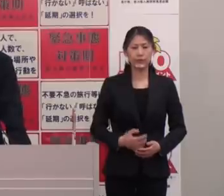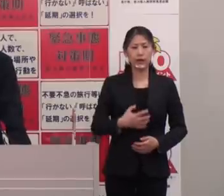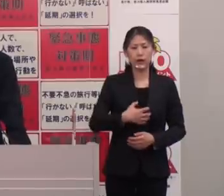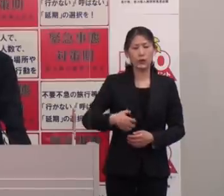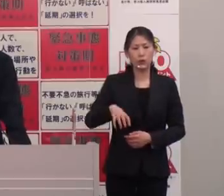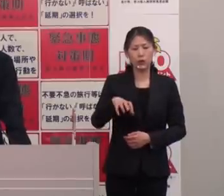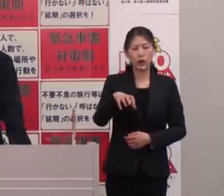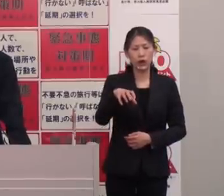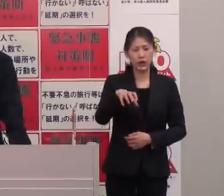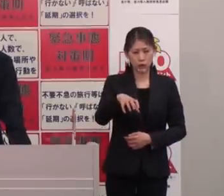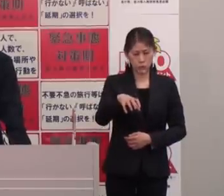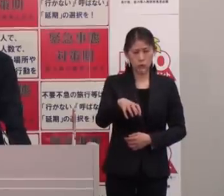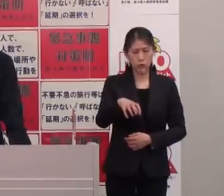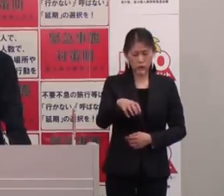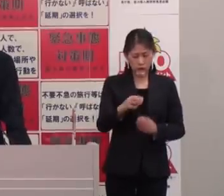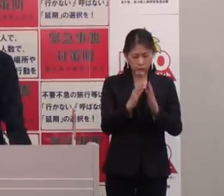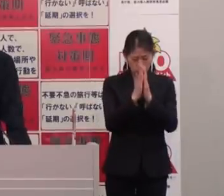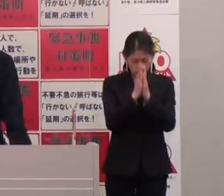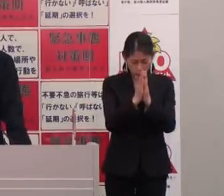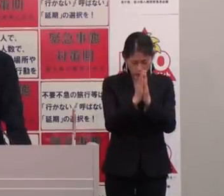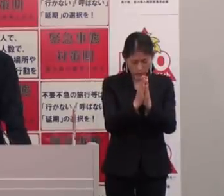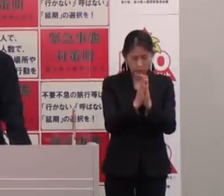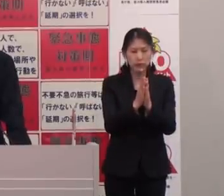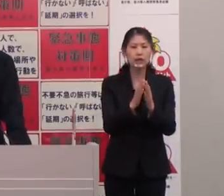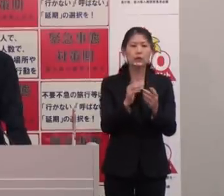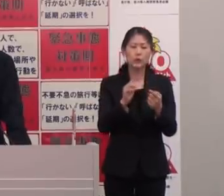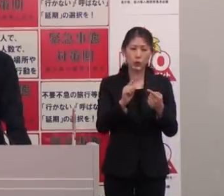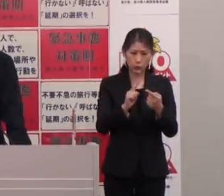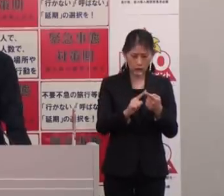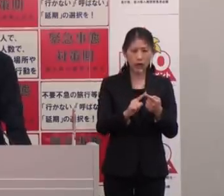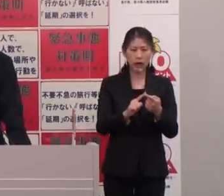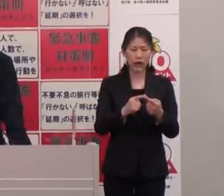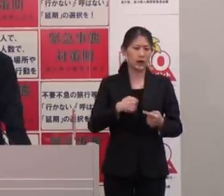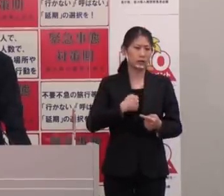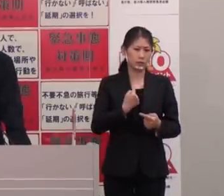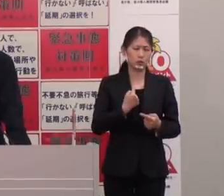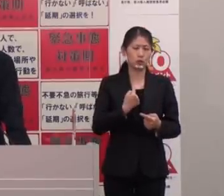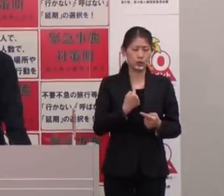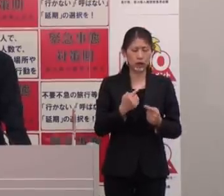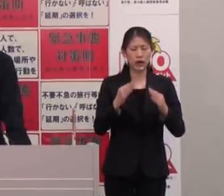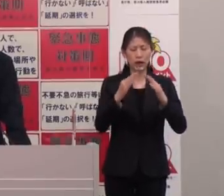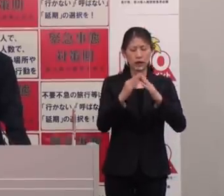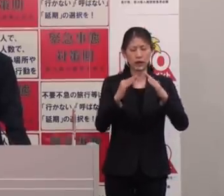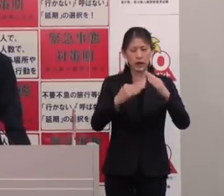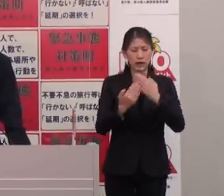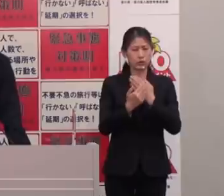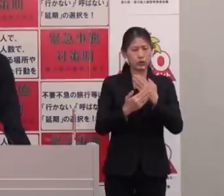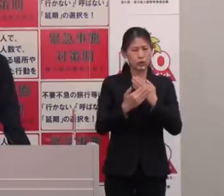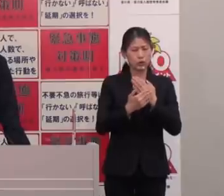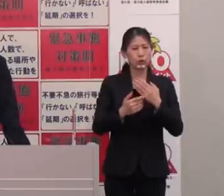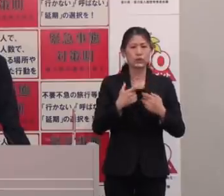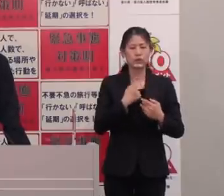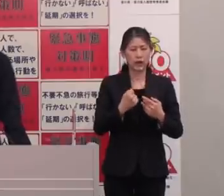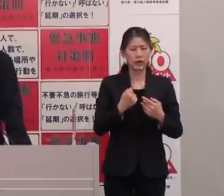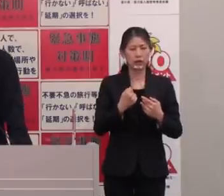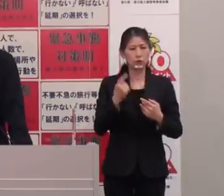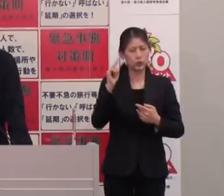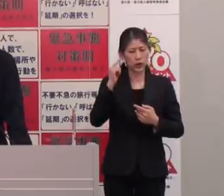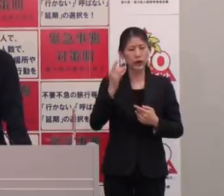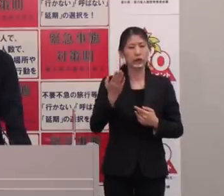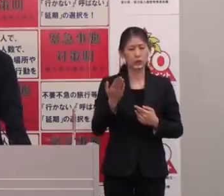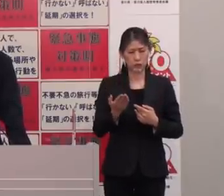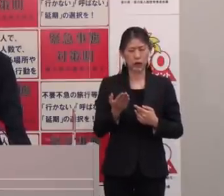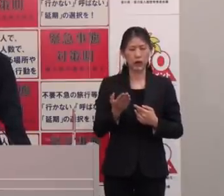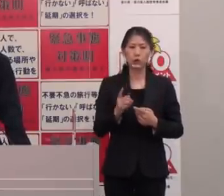から要請したものがという形になっているものがですね、どれだけあるのか、ちょっと今手元